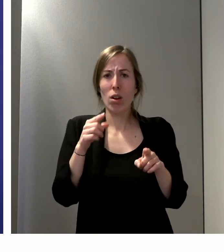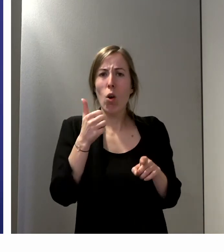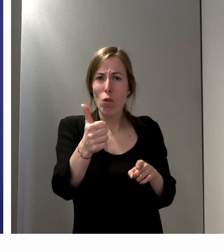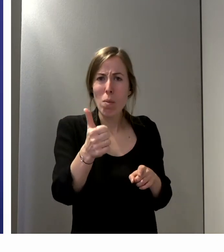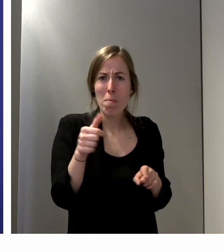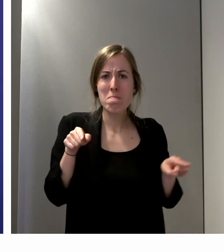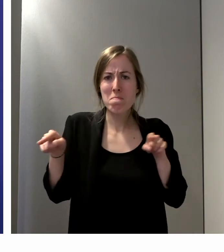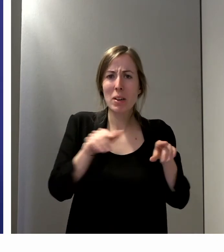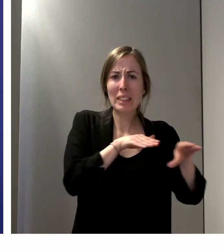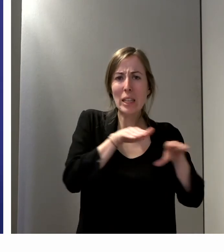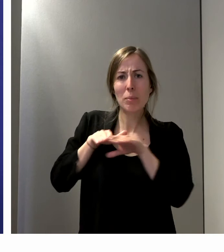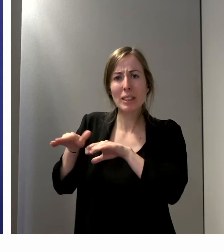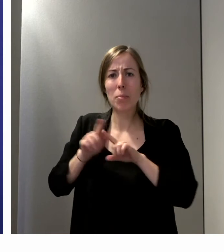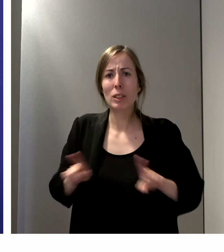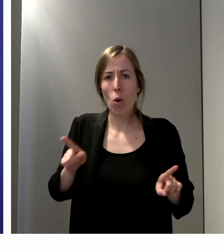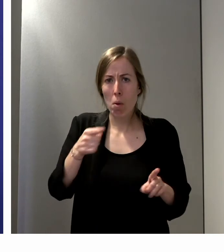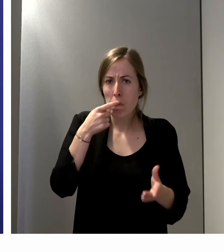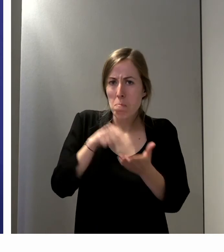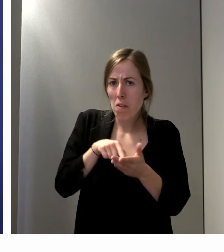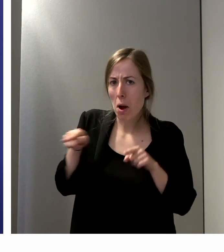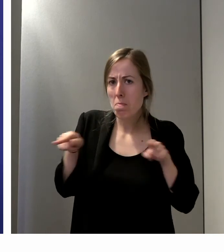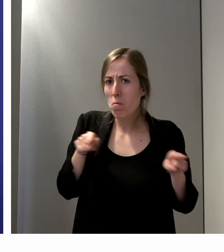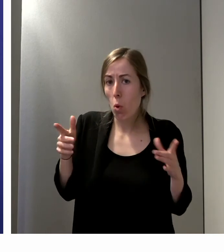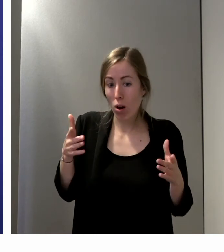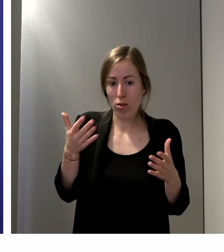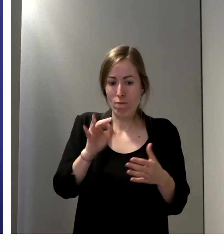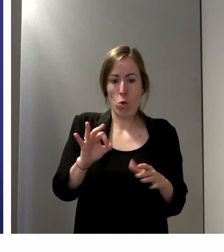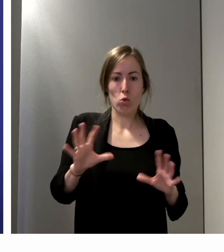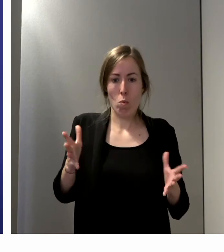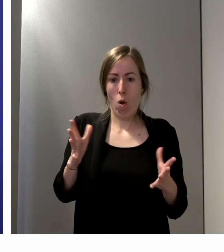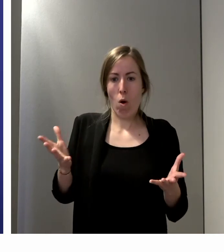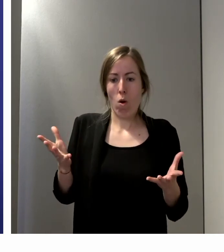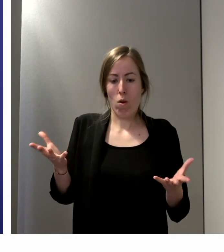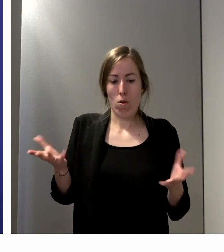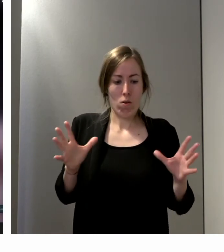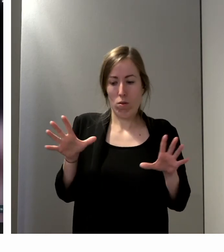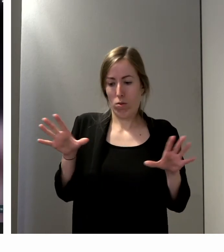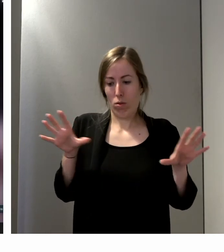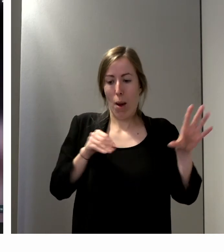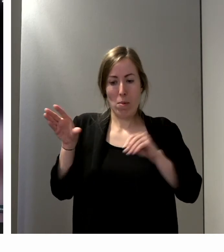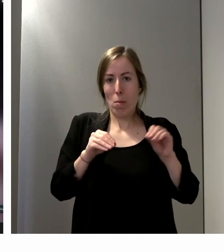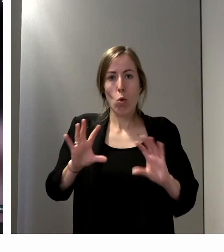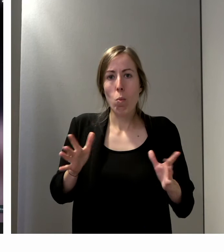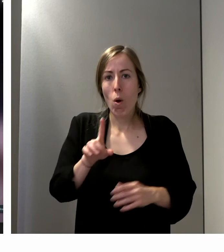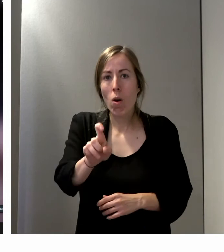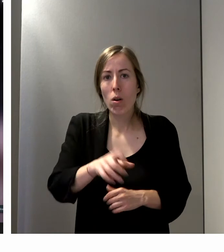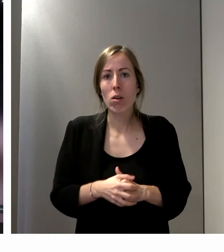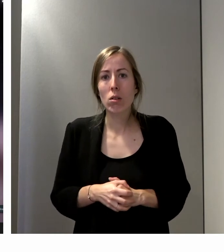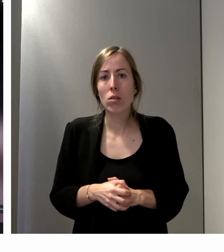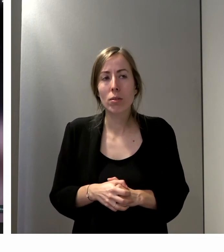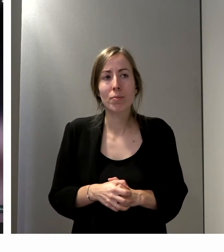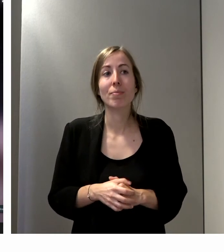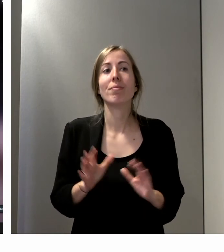quel système au regard de ce que nous sommes capables de faire en France ? Alors, nous, ce que